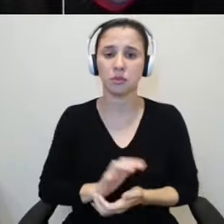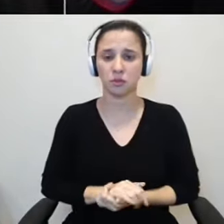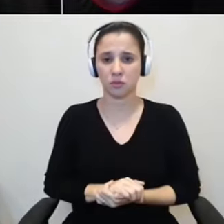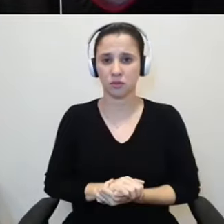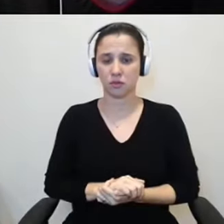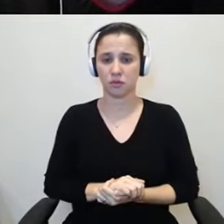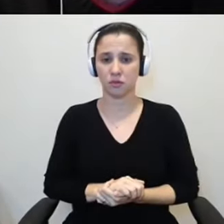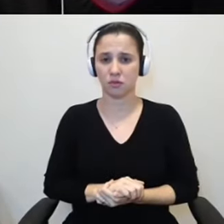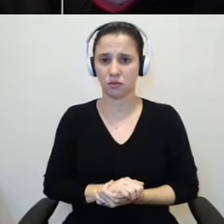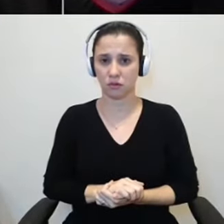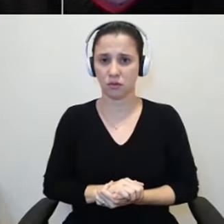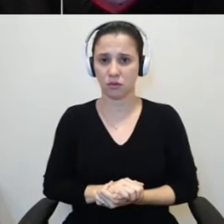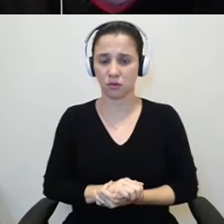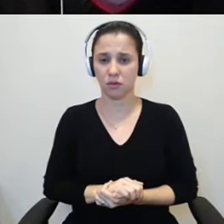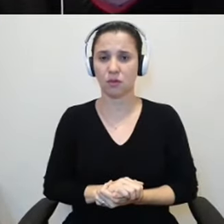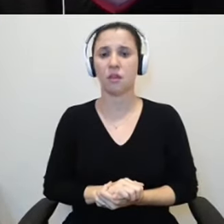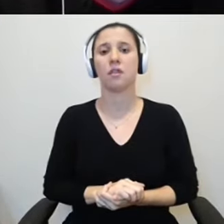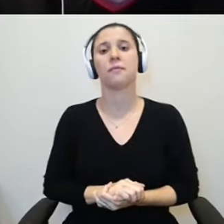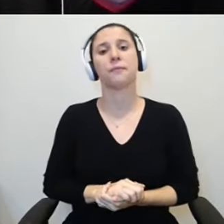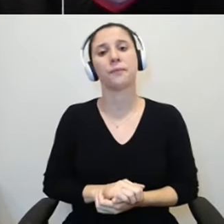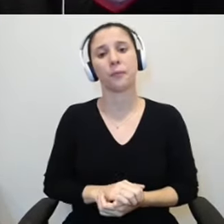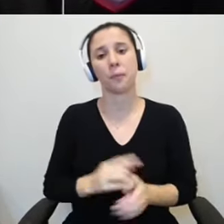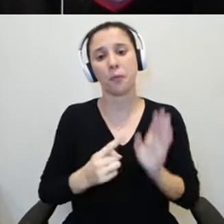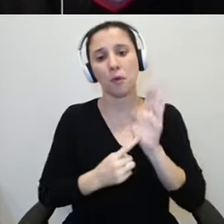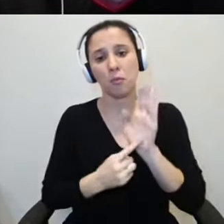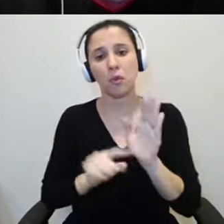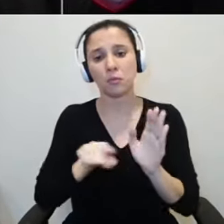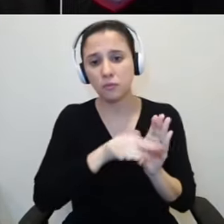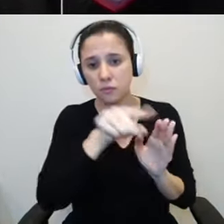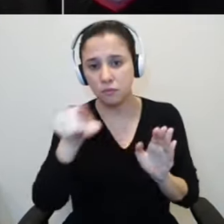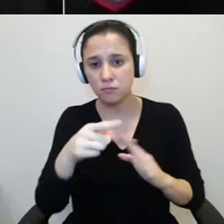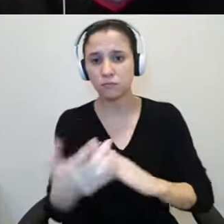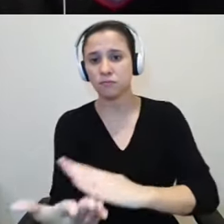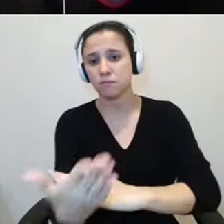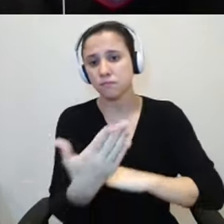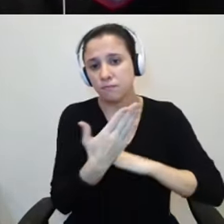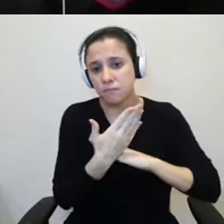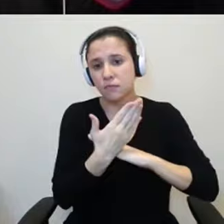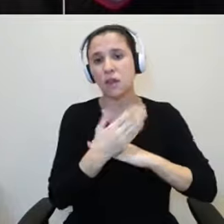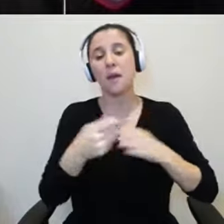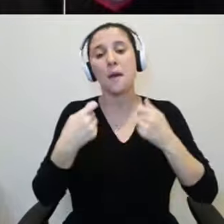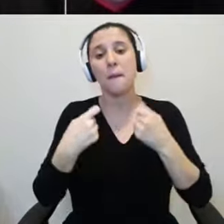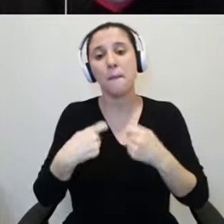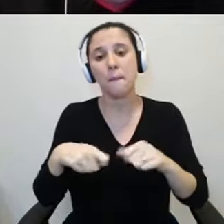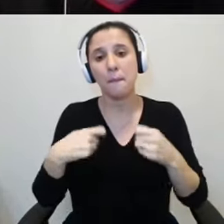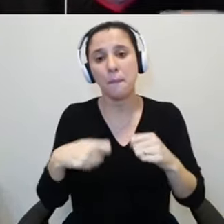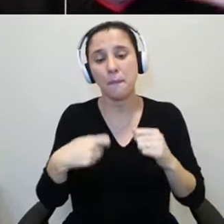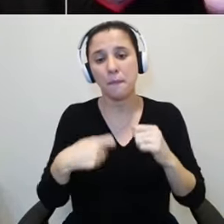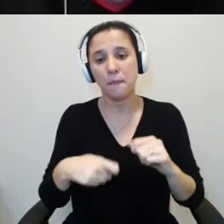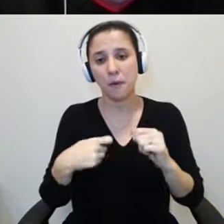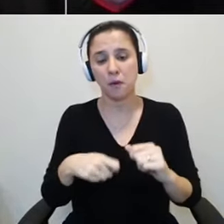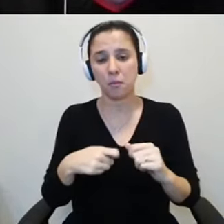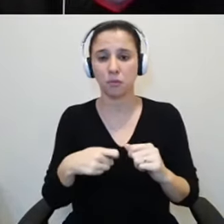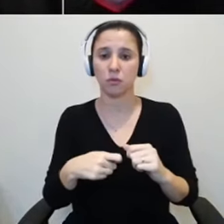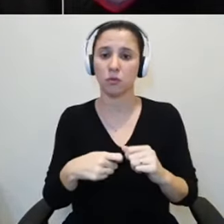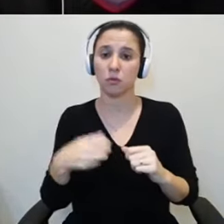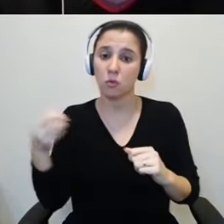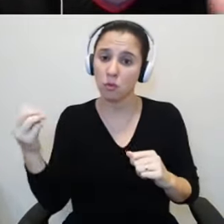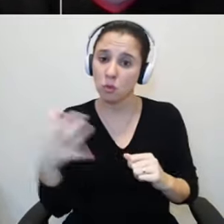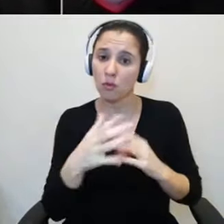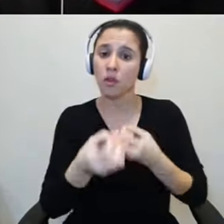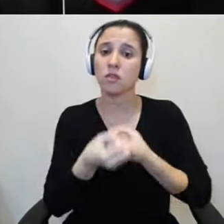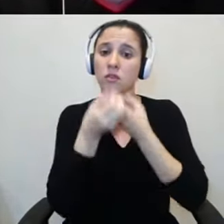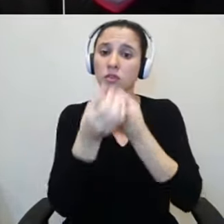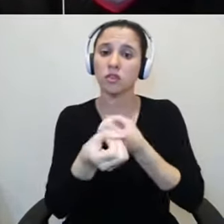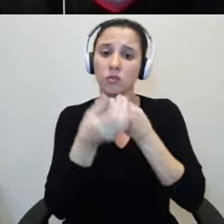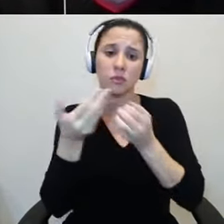essa tarefa também para vocês nos ajudarem. Nós precisamos também atualizar aquelas informações que vocês nos deram lá